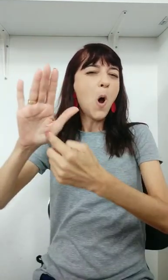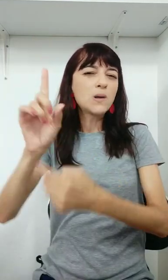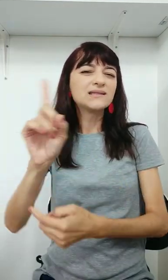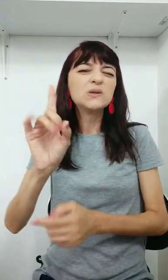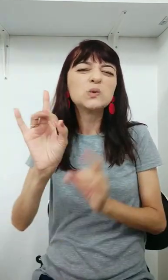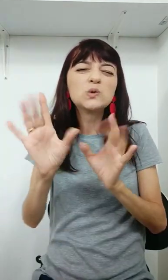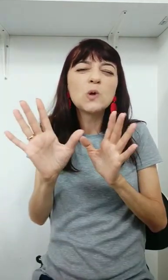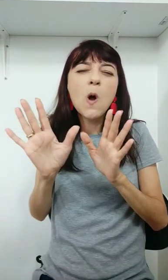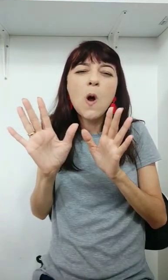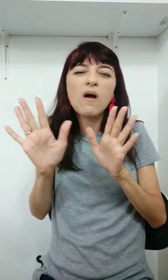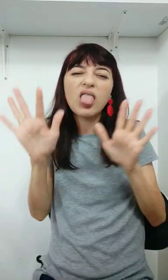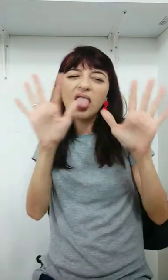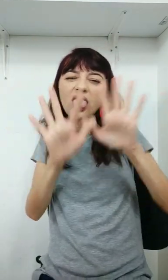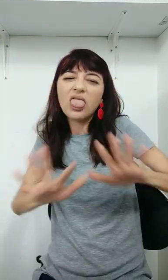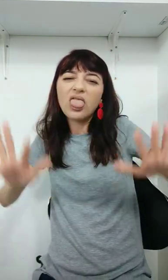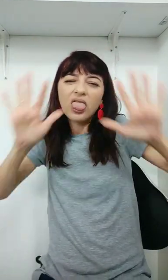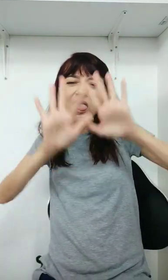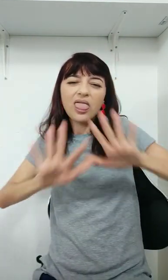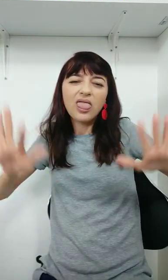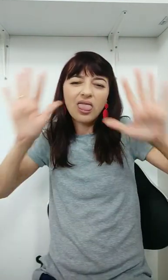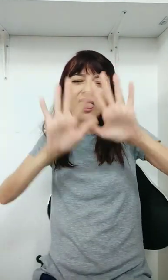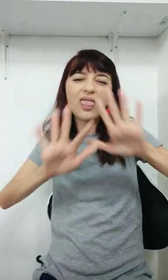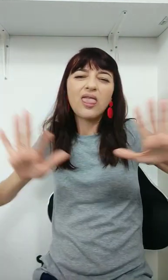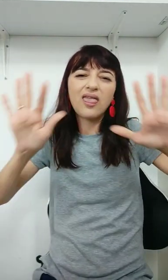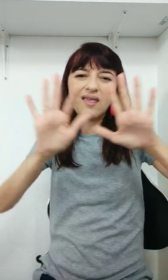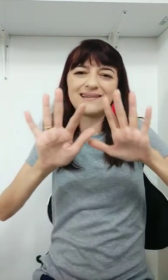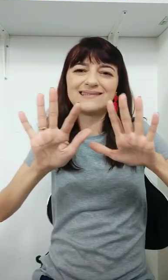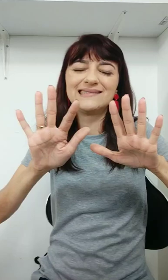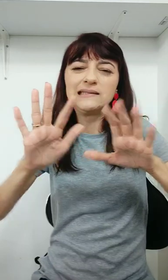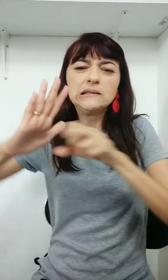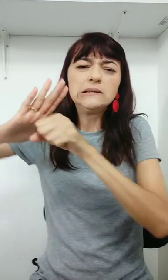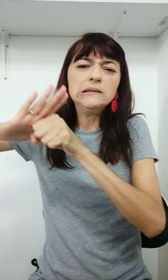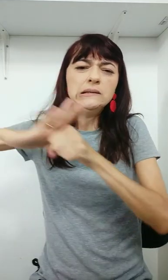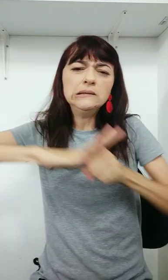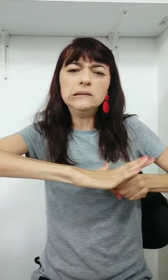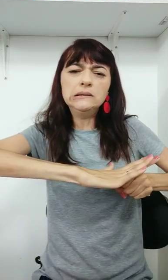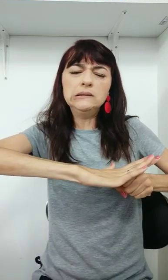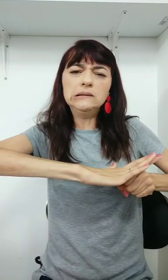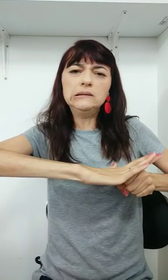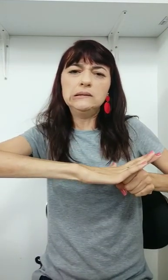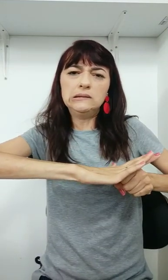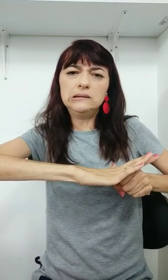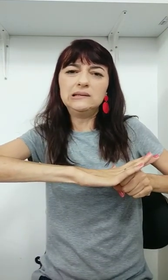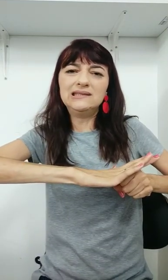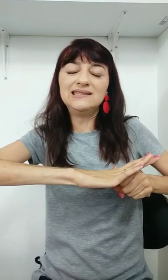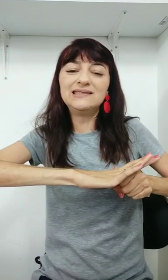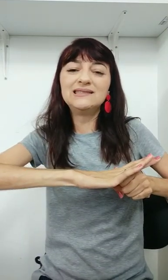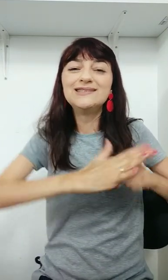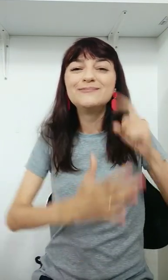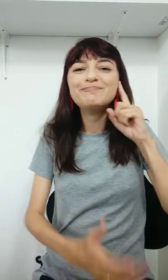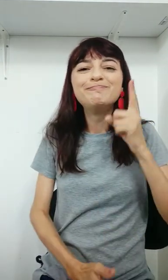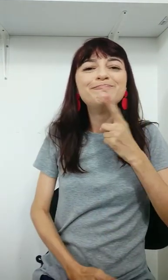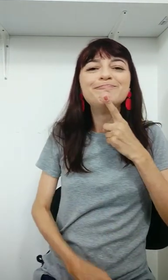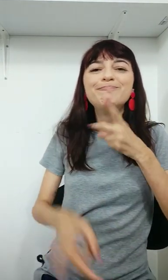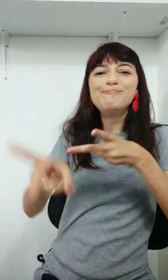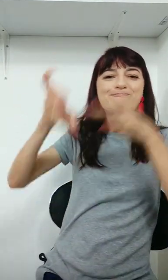Então, às vezes, aquele ouvinte não mostra, assim, de forma clara, que ele está ali na realidade tentando ali aprender